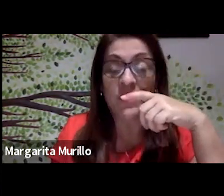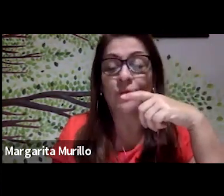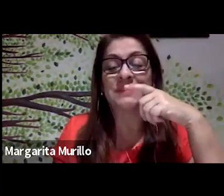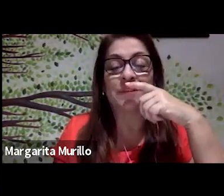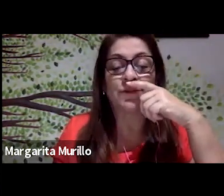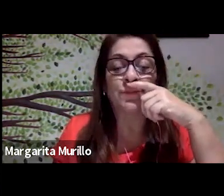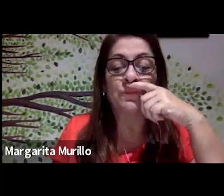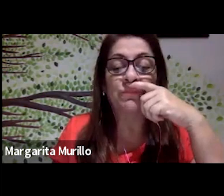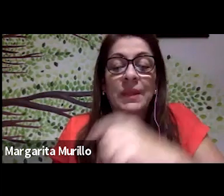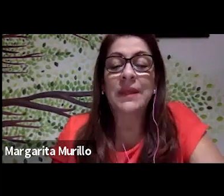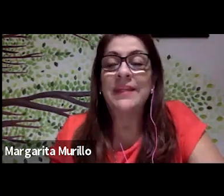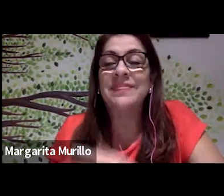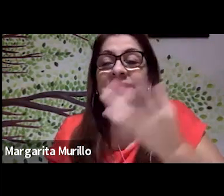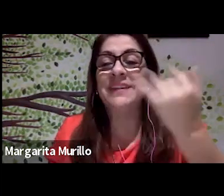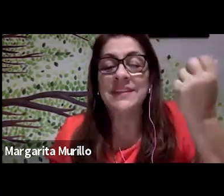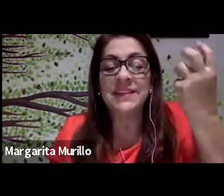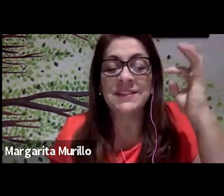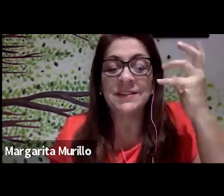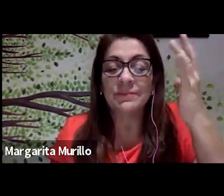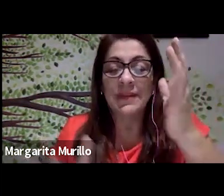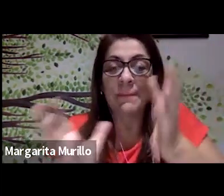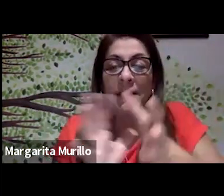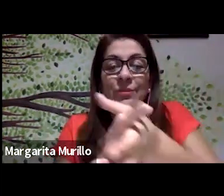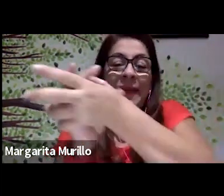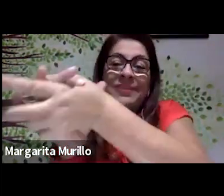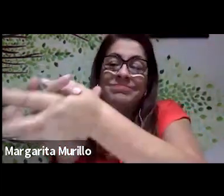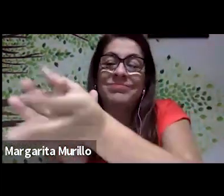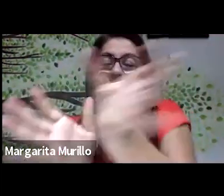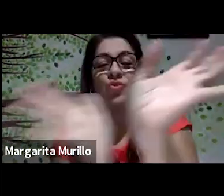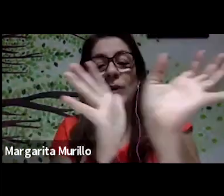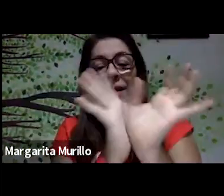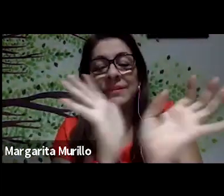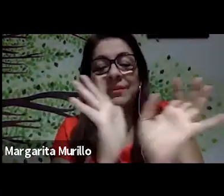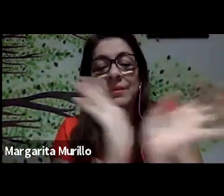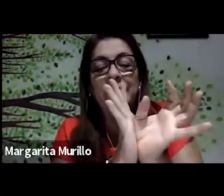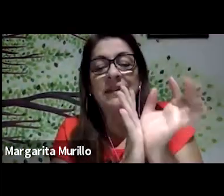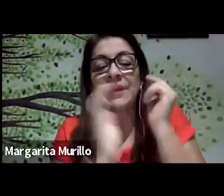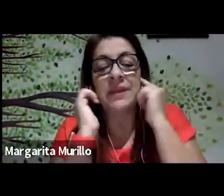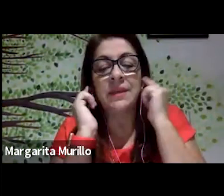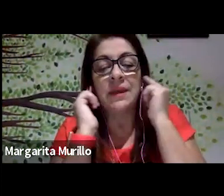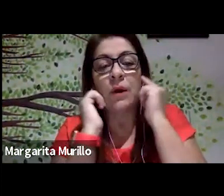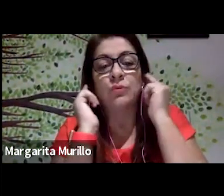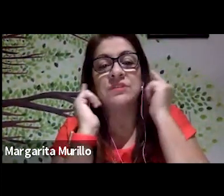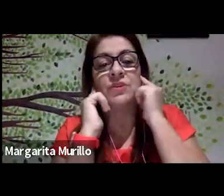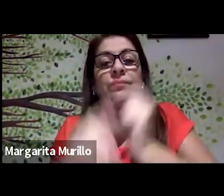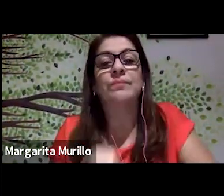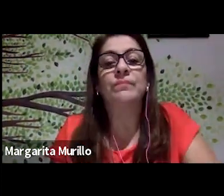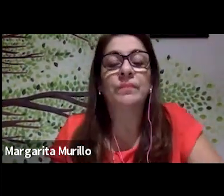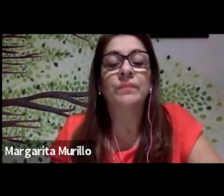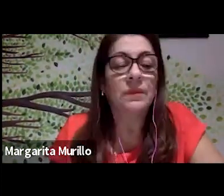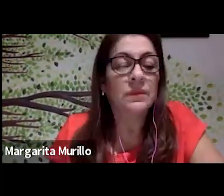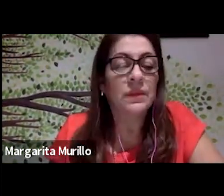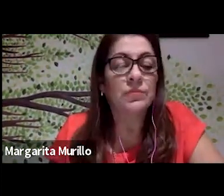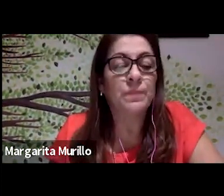oftalmológicos más serios tendinitis la mano aquí duele terriblemente y audición